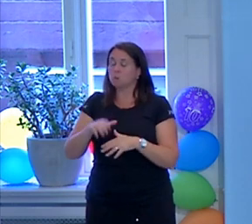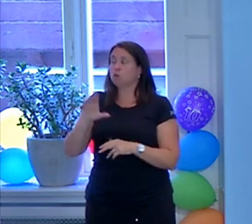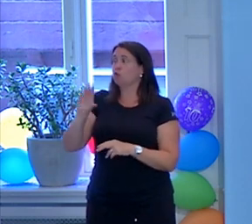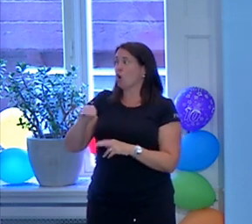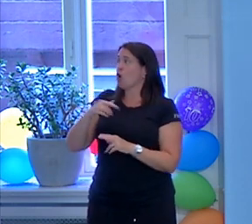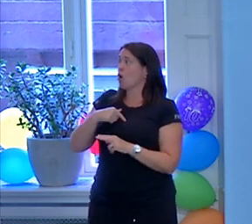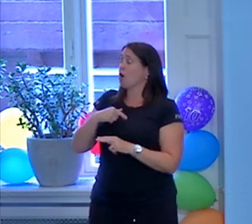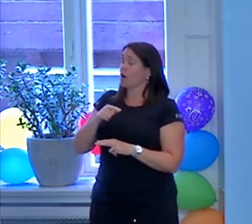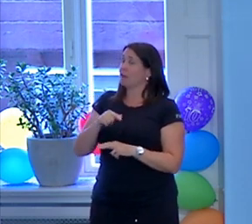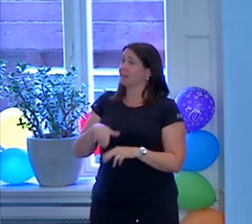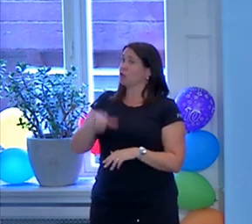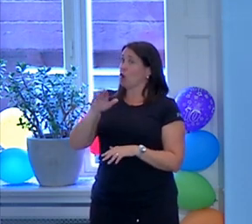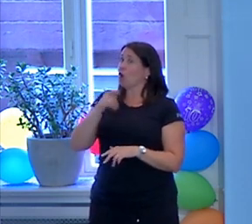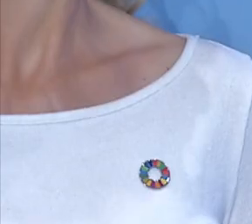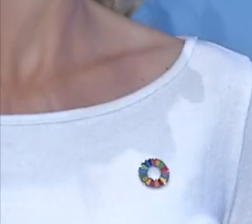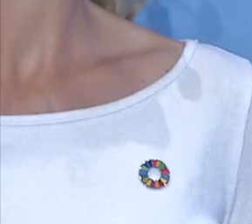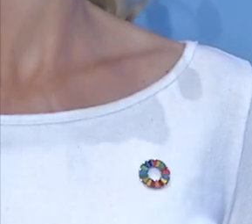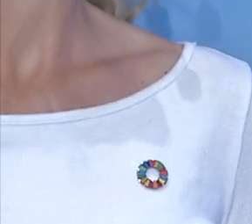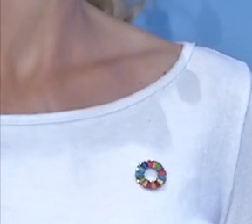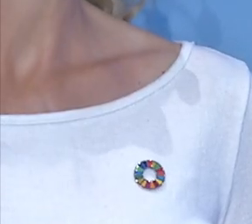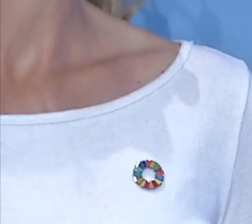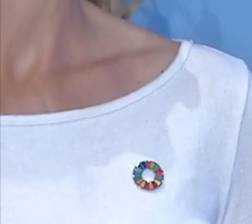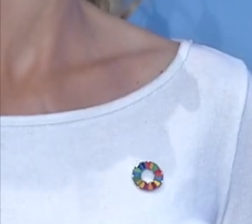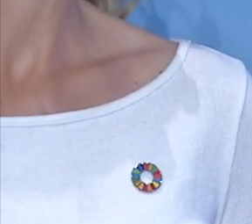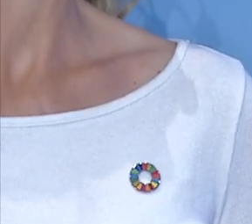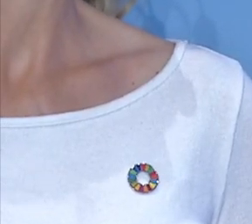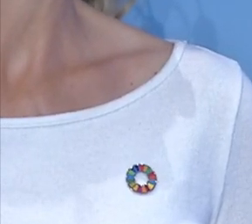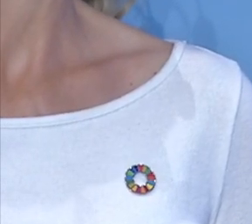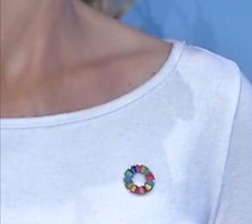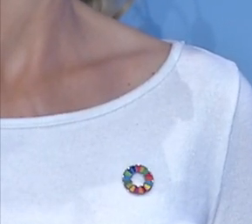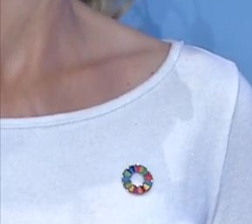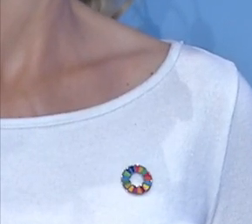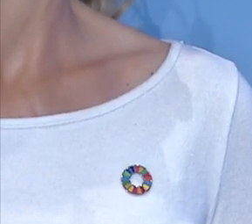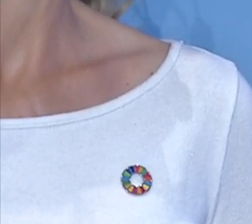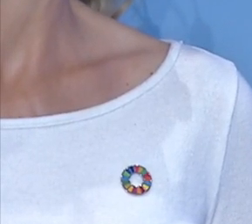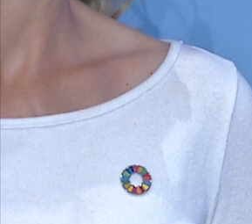riskaptit ibland istället. Men jag funderar lite grann på att